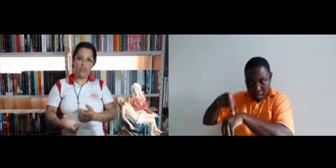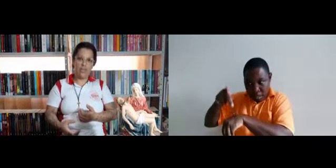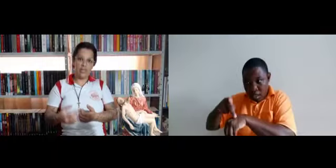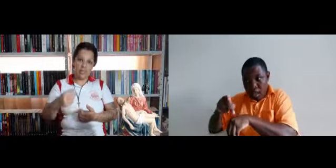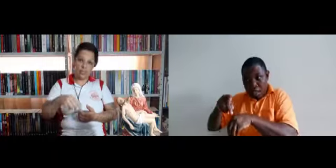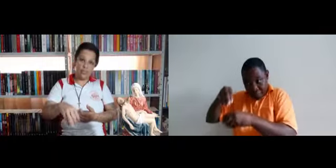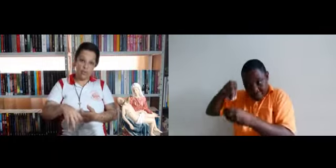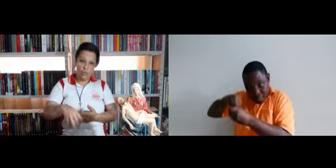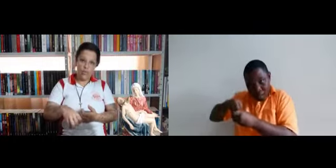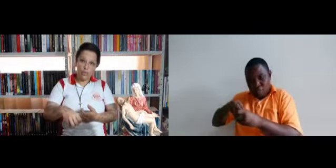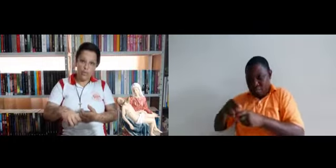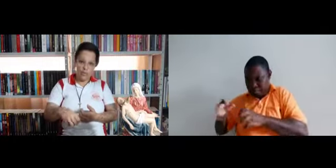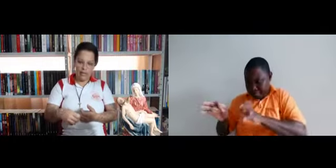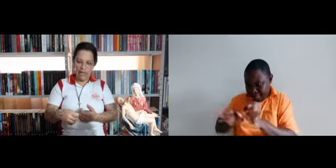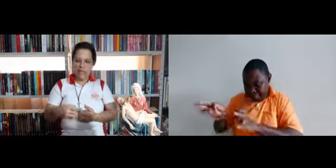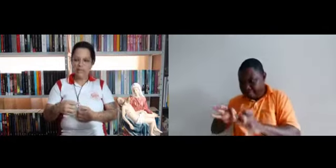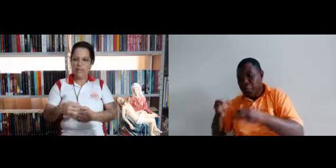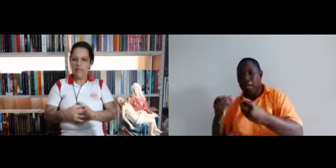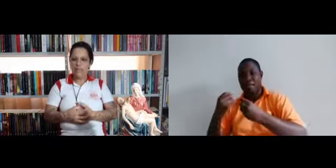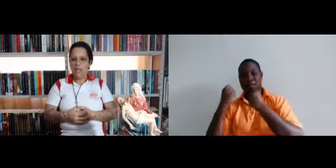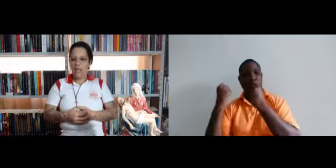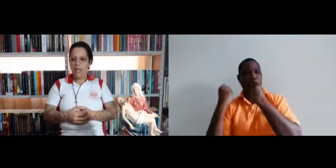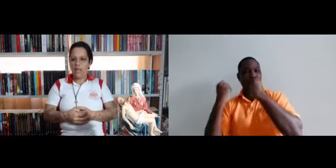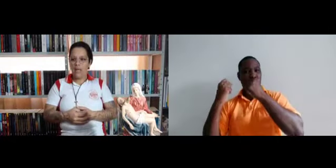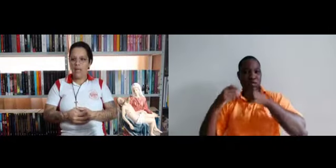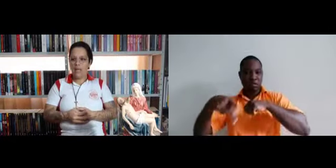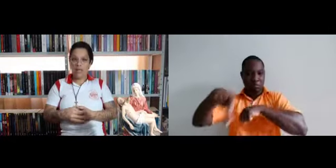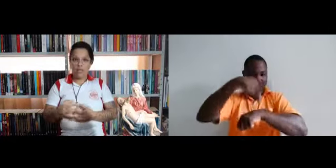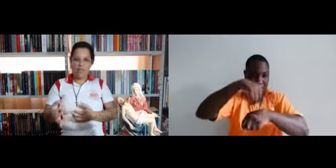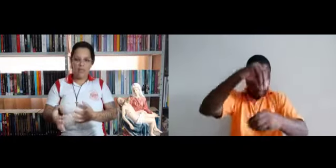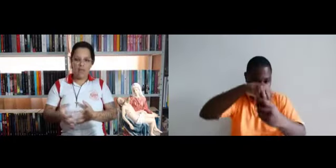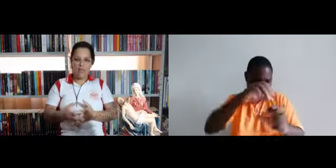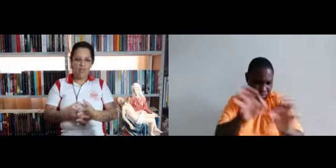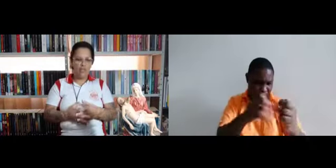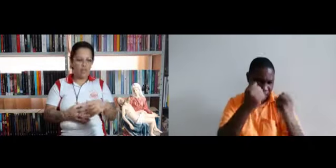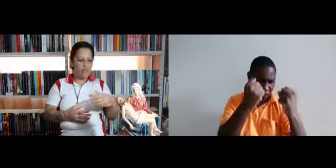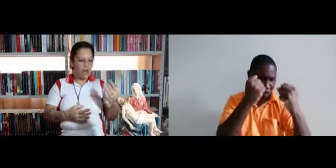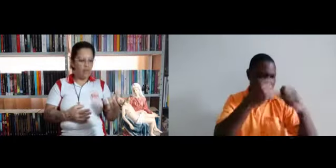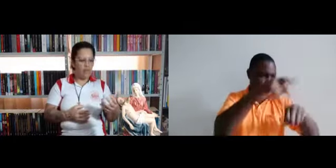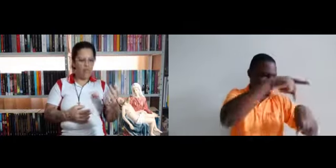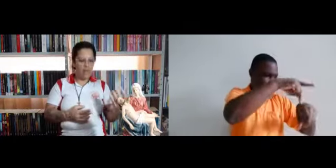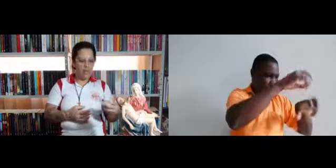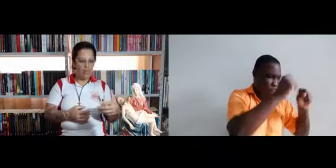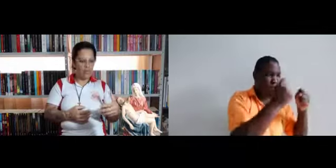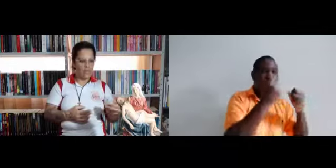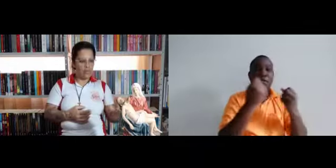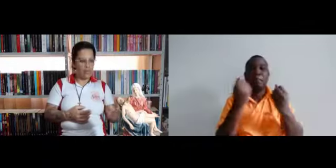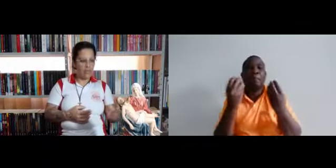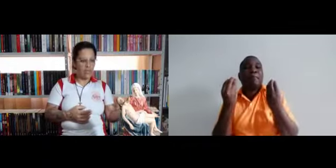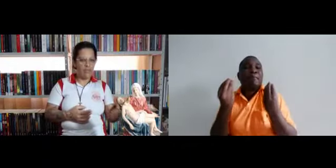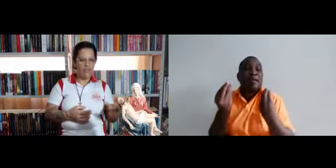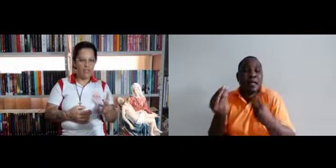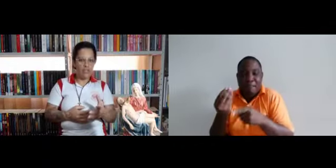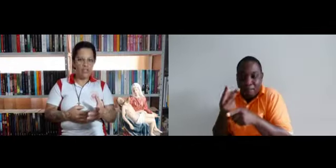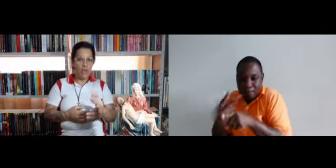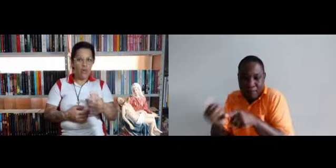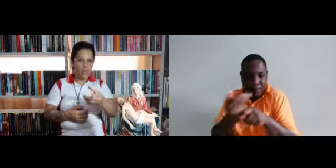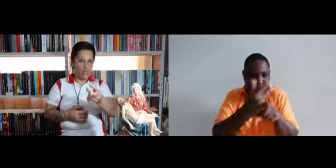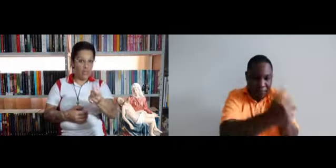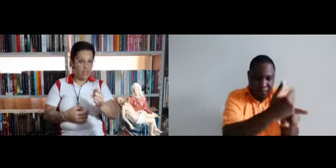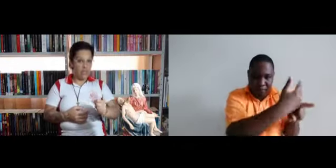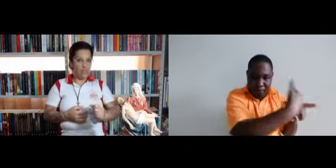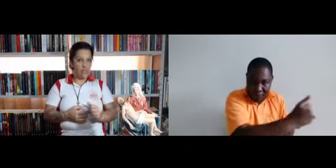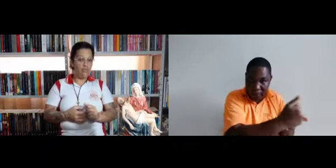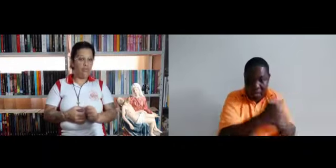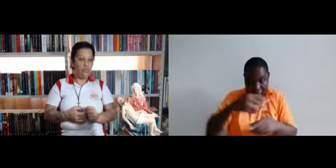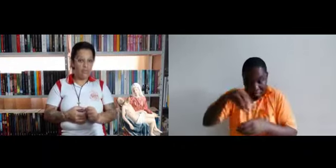melhor favorecer a sua própria indústria, né? E assim sucessivamente. Nós vimos que algumas nações saíram na frente. O